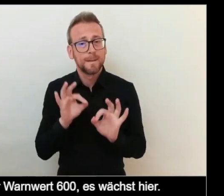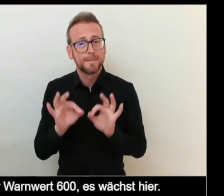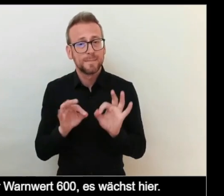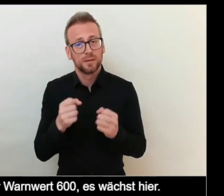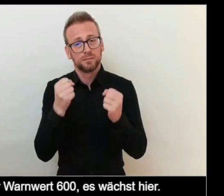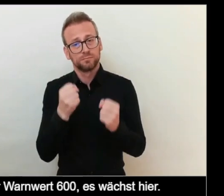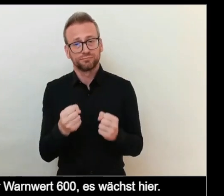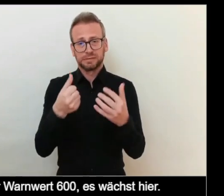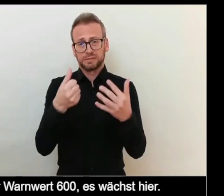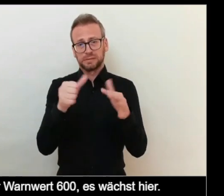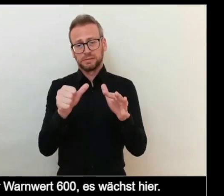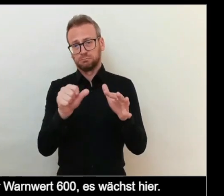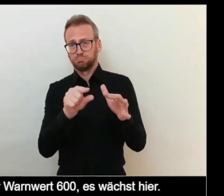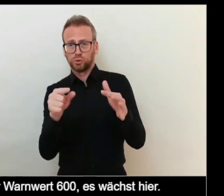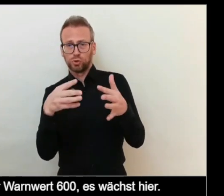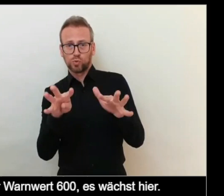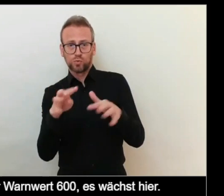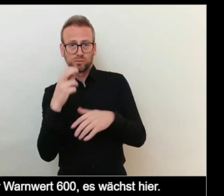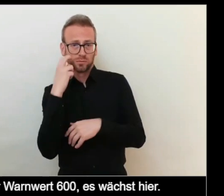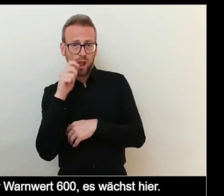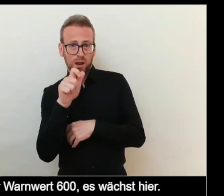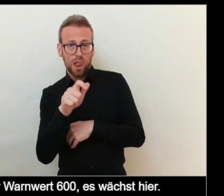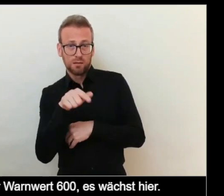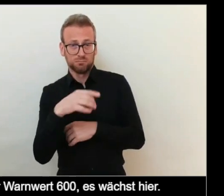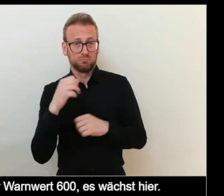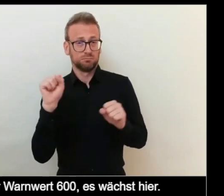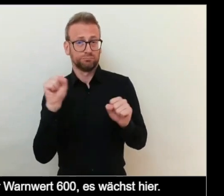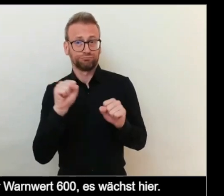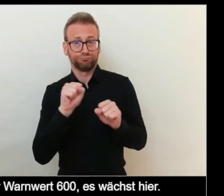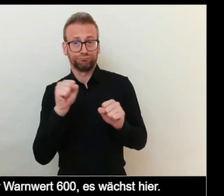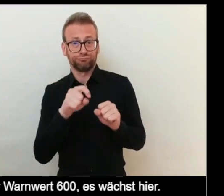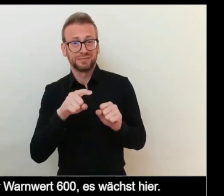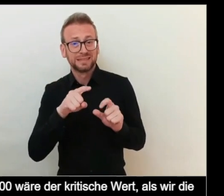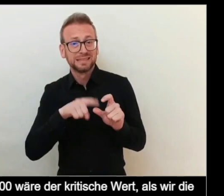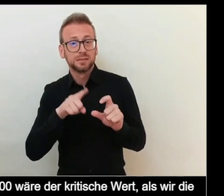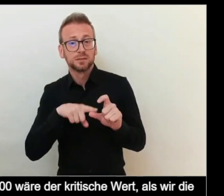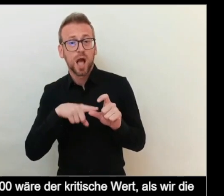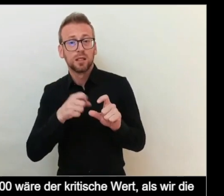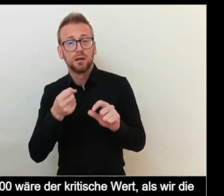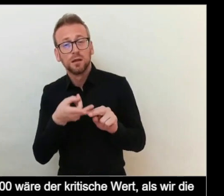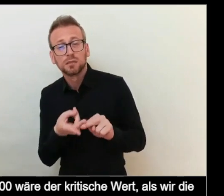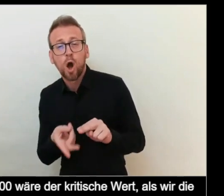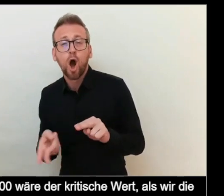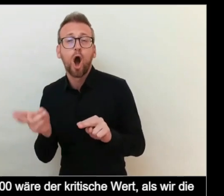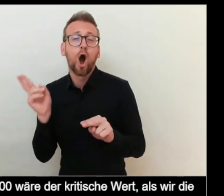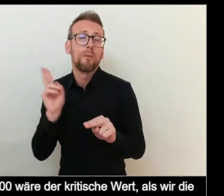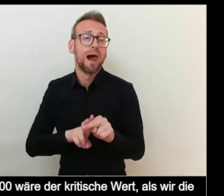96 Kreisverwaltungsbereichen, die über 3.000 liegen. Impfen ist nach wie vor